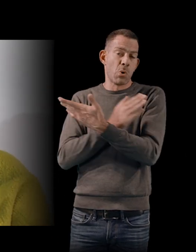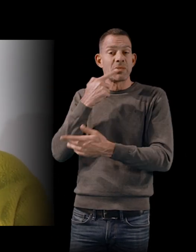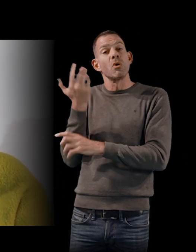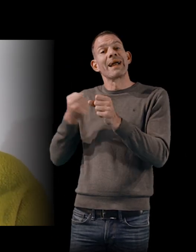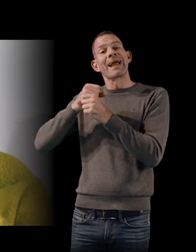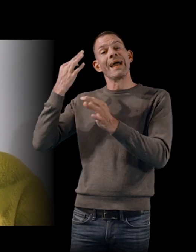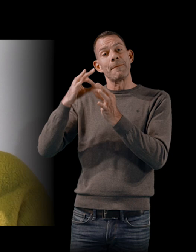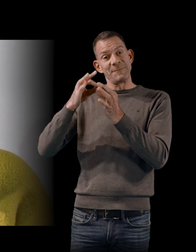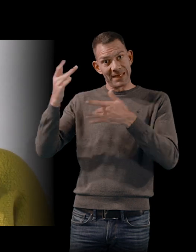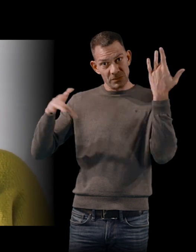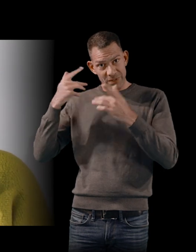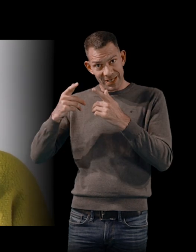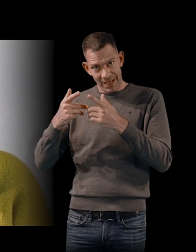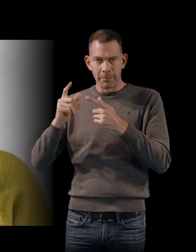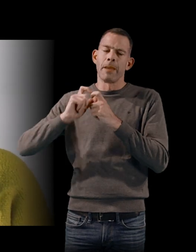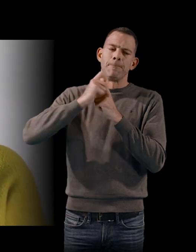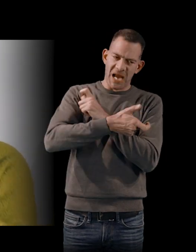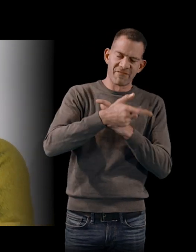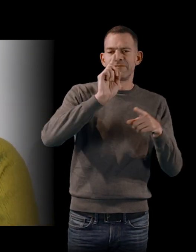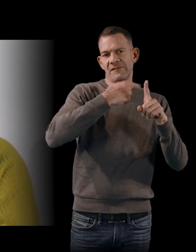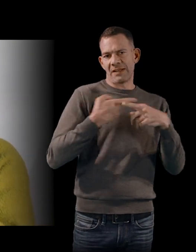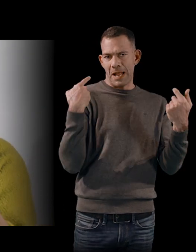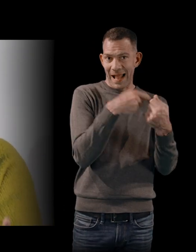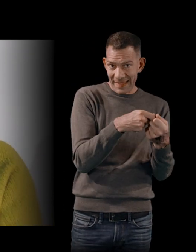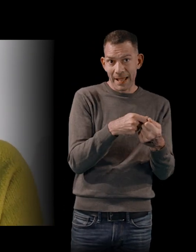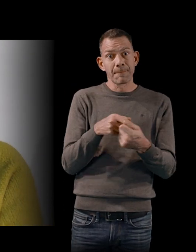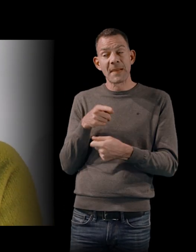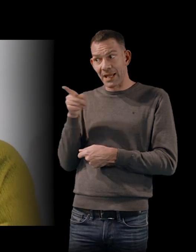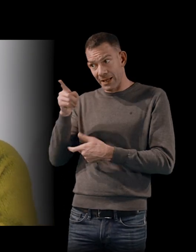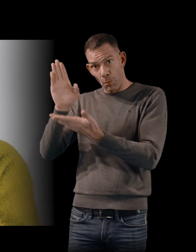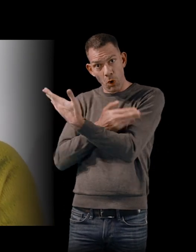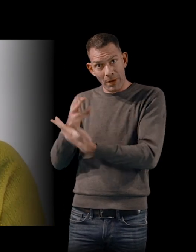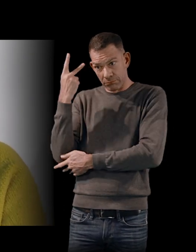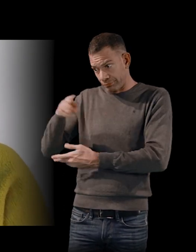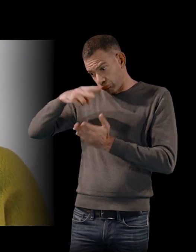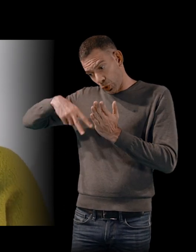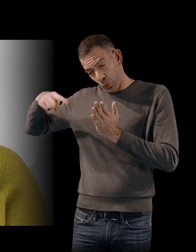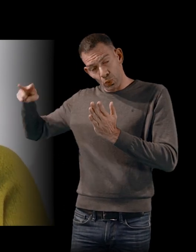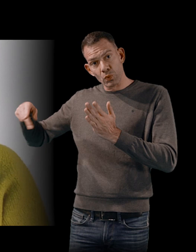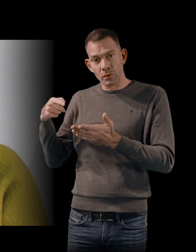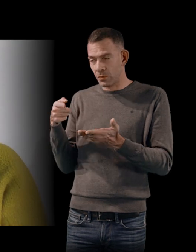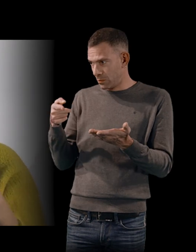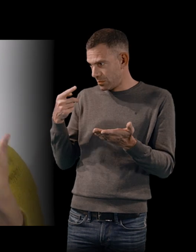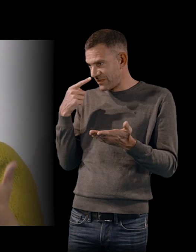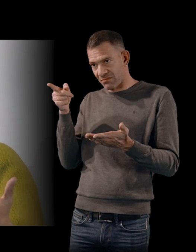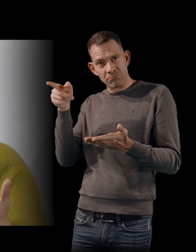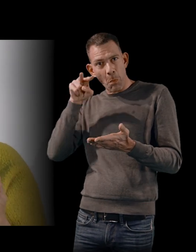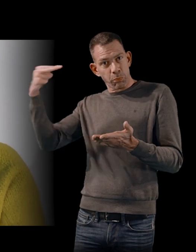de théâtre qui a donné le film. Et donc, lire sa poésie, c'est aussi voir sa façon de voir le